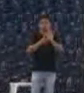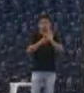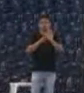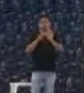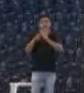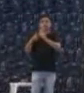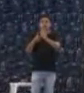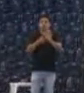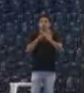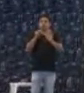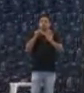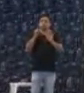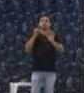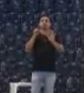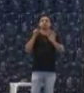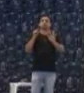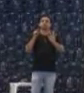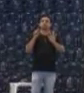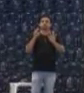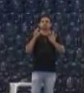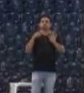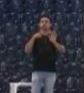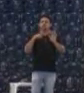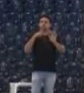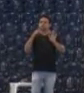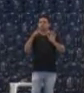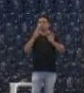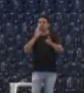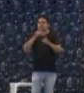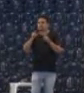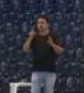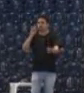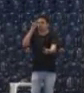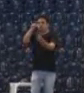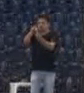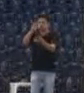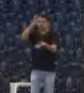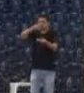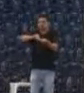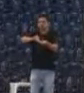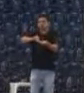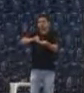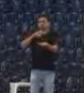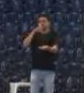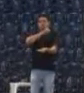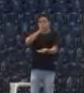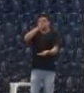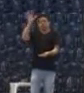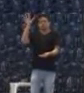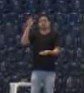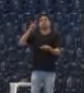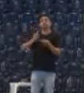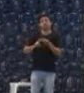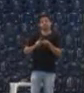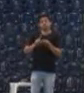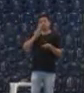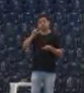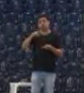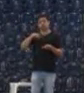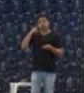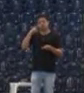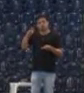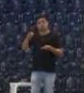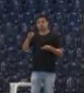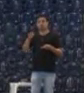tratar a mensagem de uma maneira mais objetiva que vai de alguma maneira